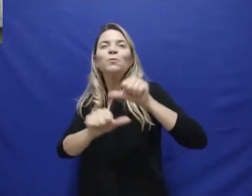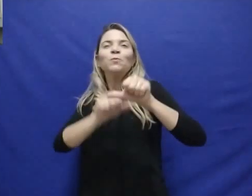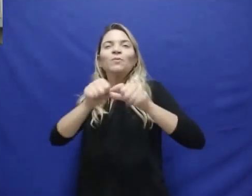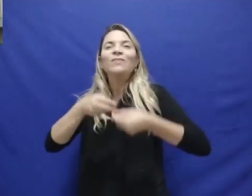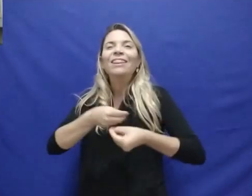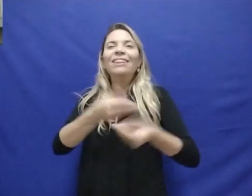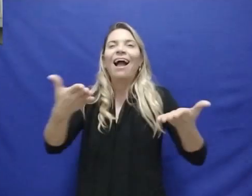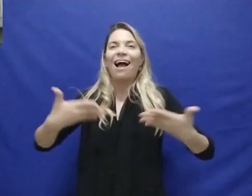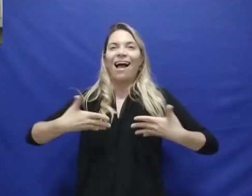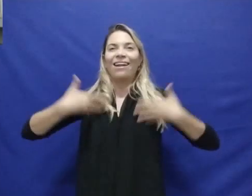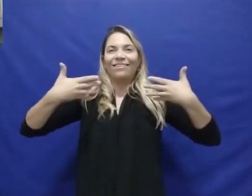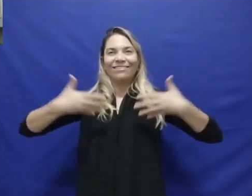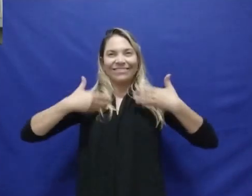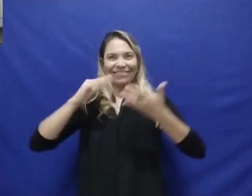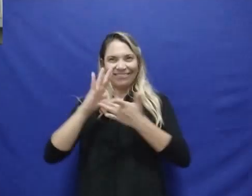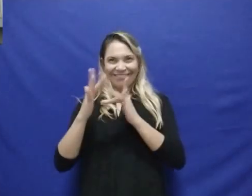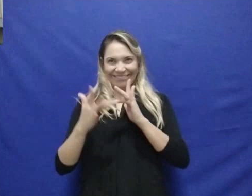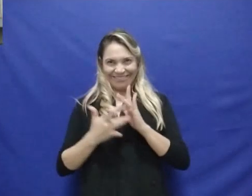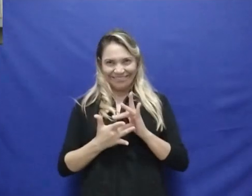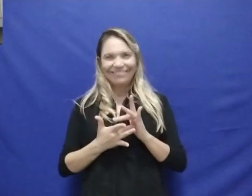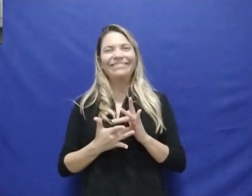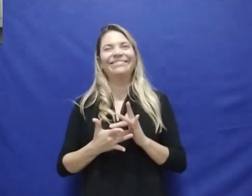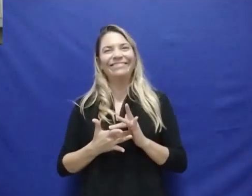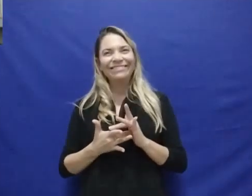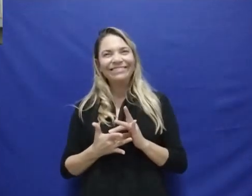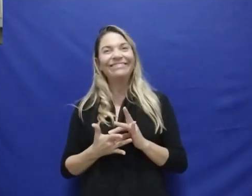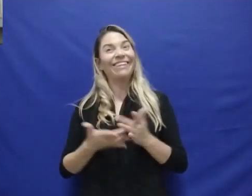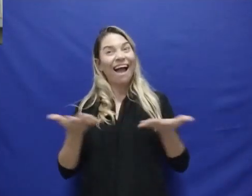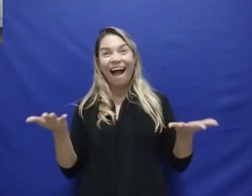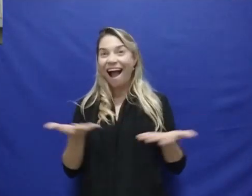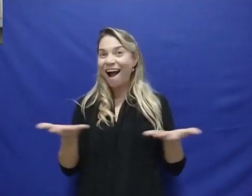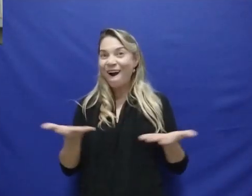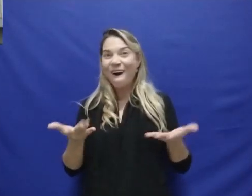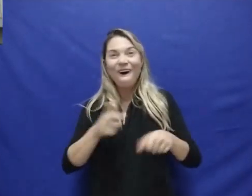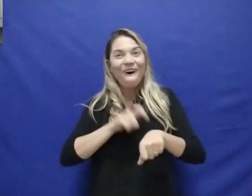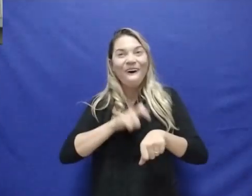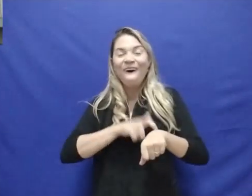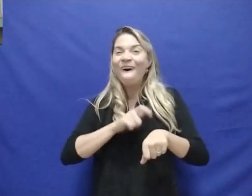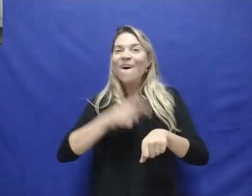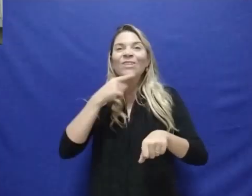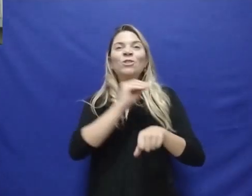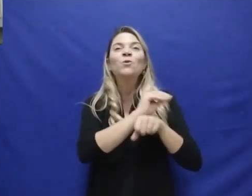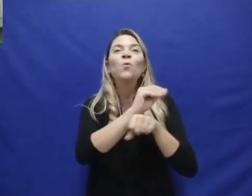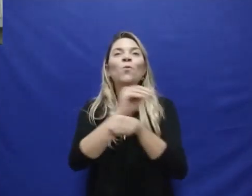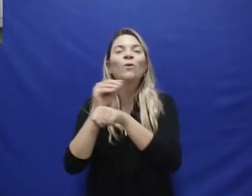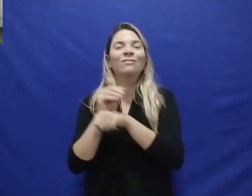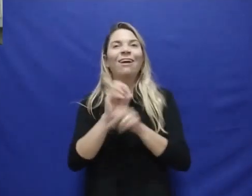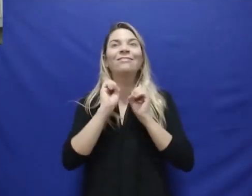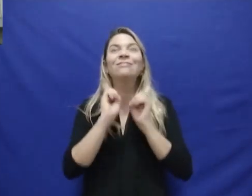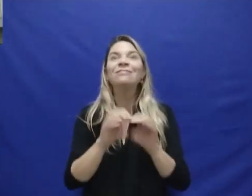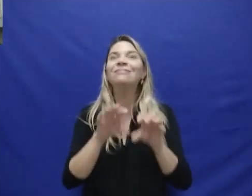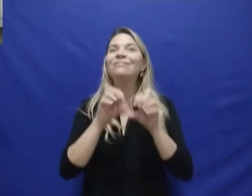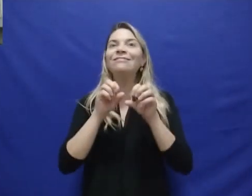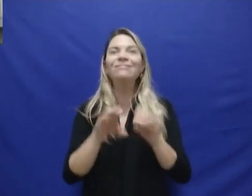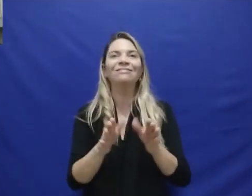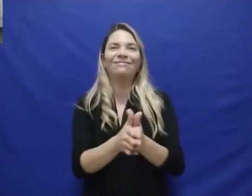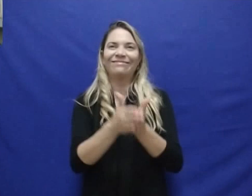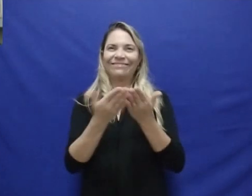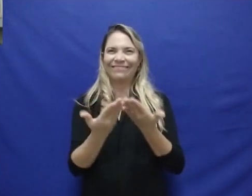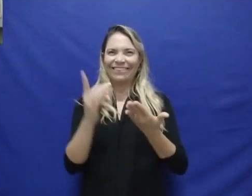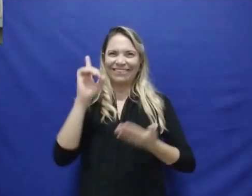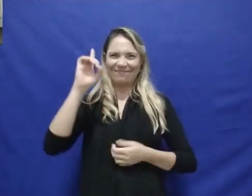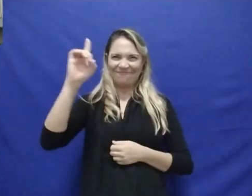na verdade, o tempo da grande colheita chegou. O Senhor Jesus Cristo nos disse, naqueles